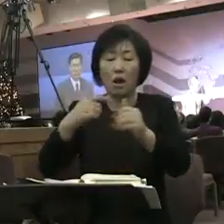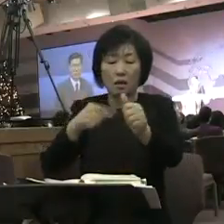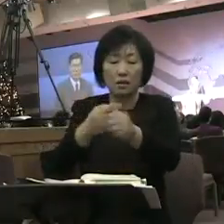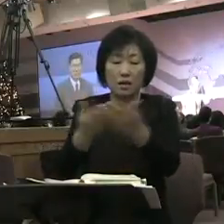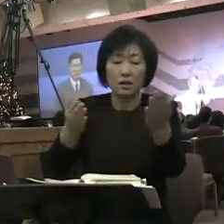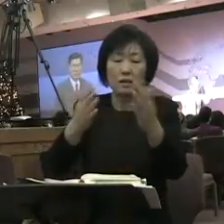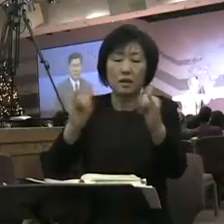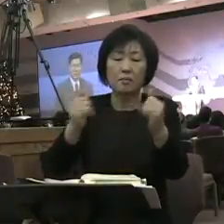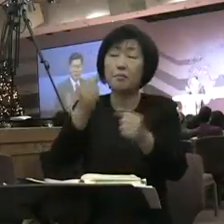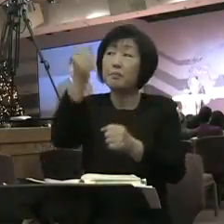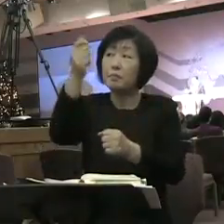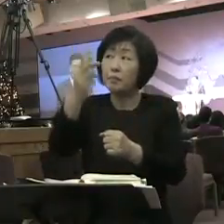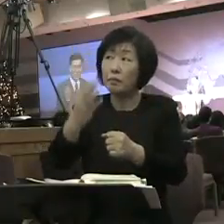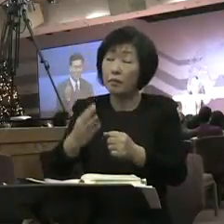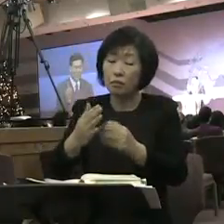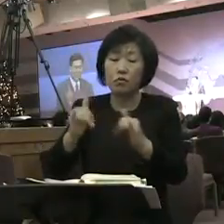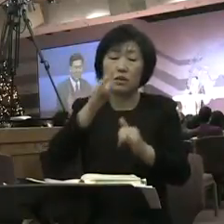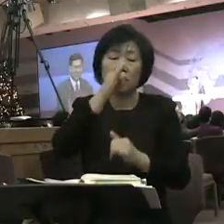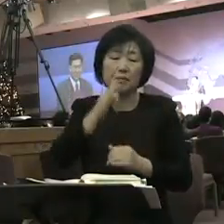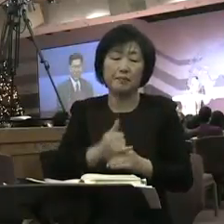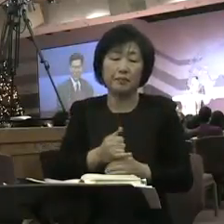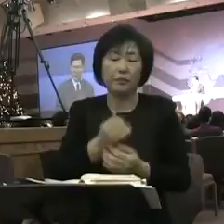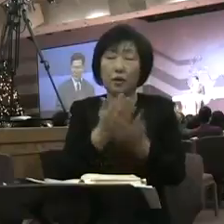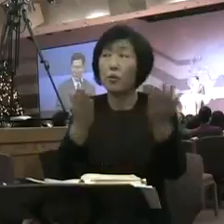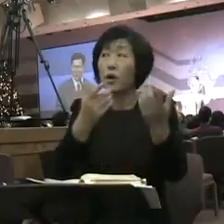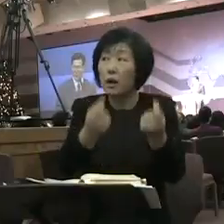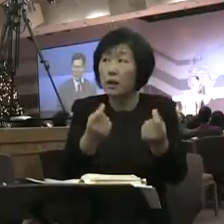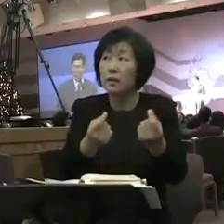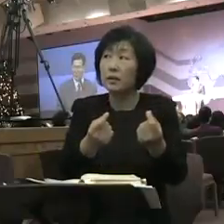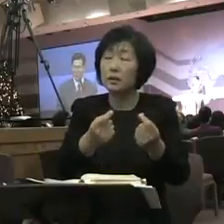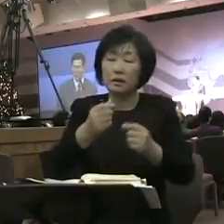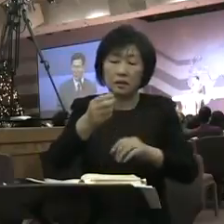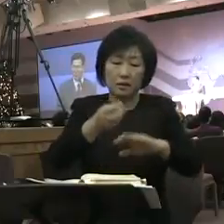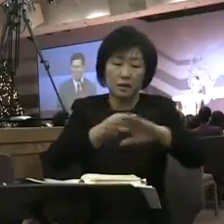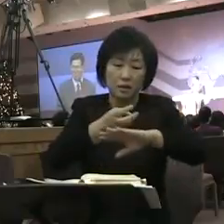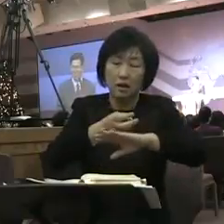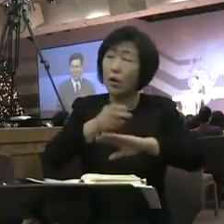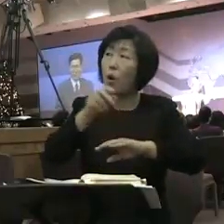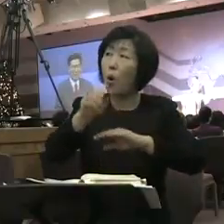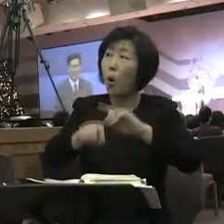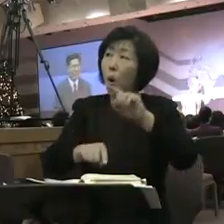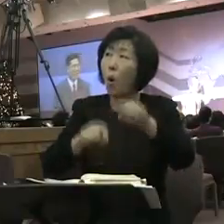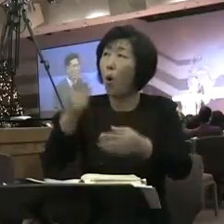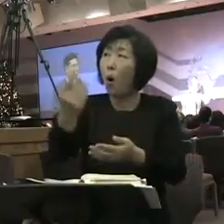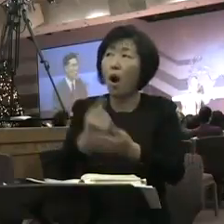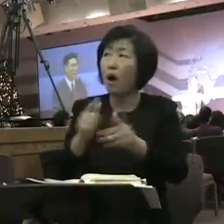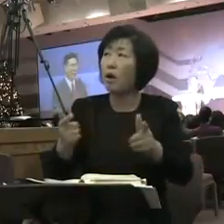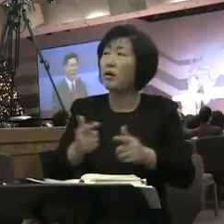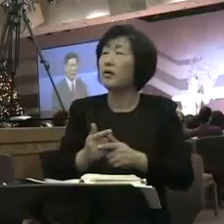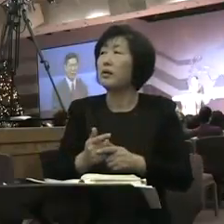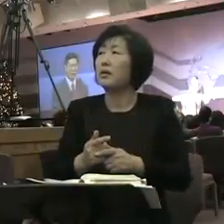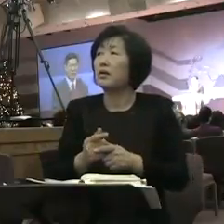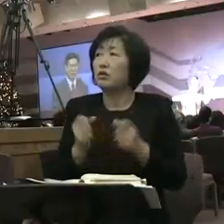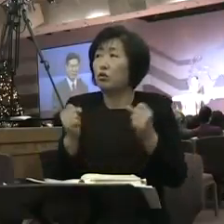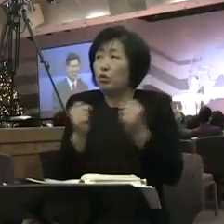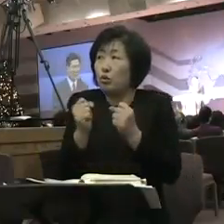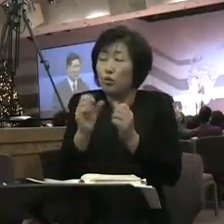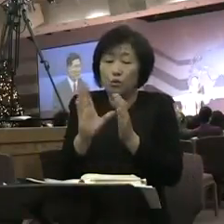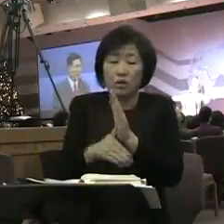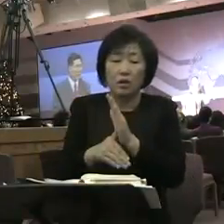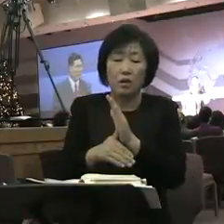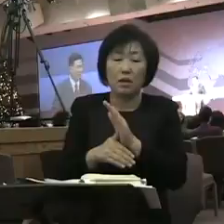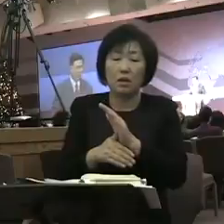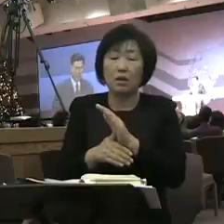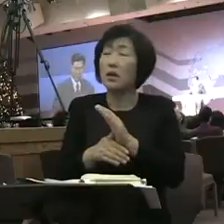여러분, 그분들이요, 여러분과 같이 자동차를 타고 나오는 것도 아니고요, 그 추운 때